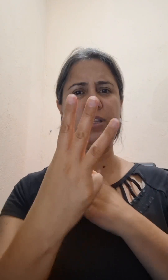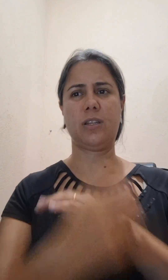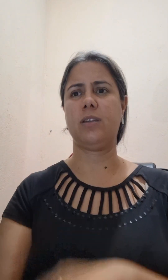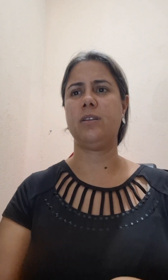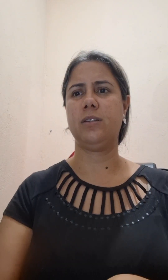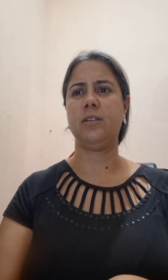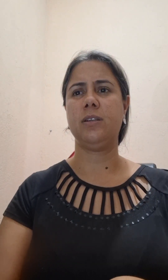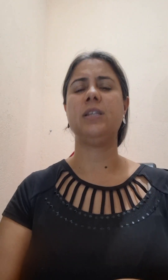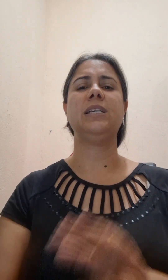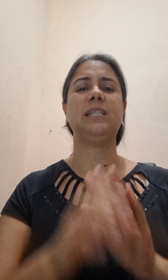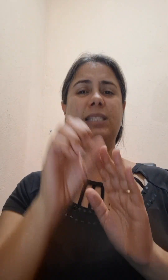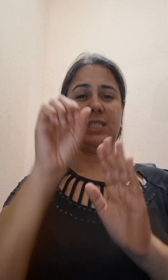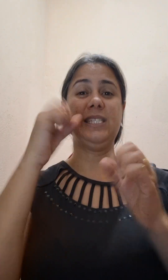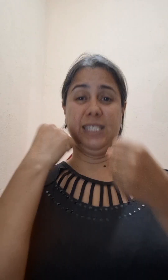21.